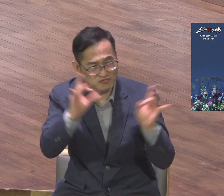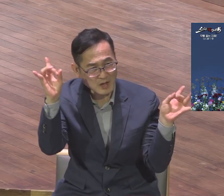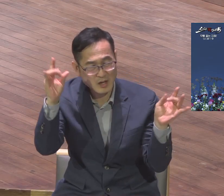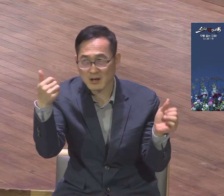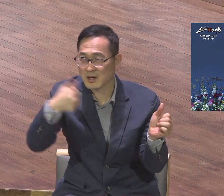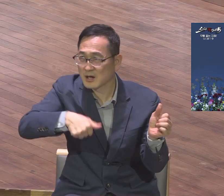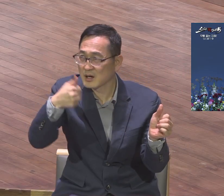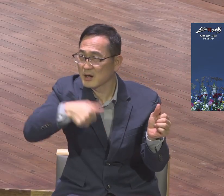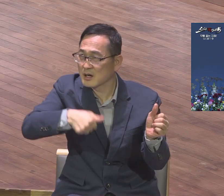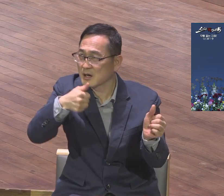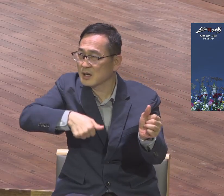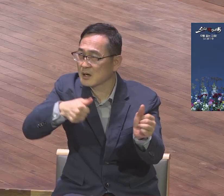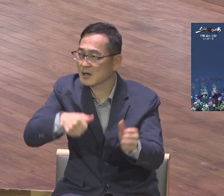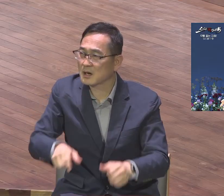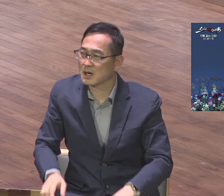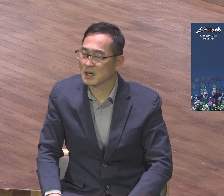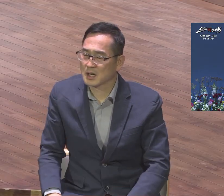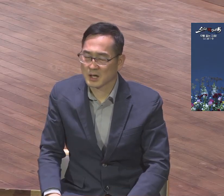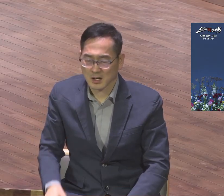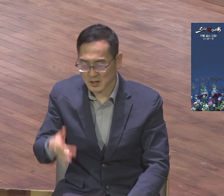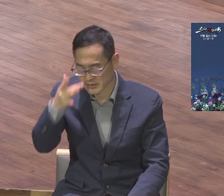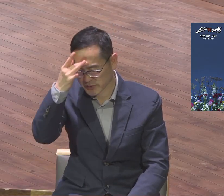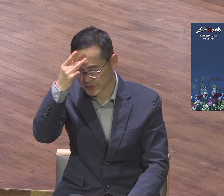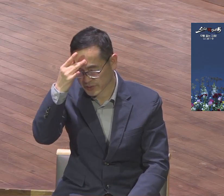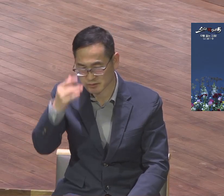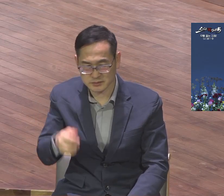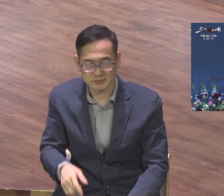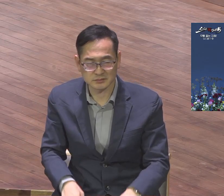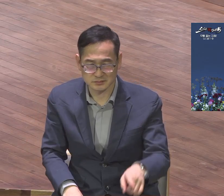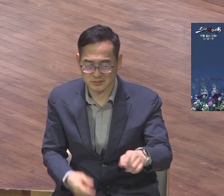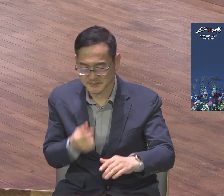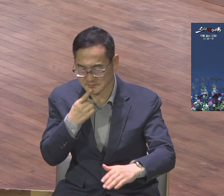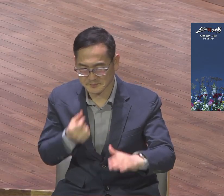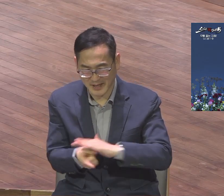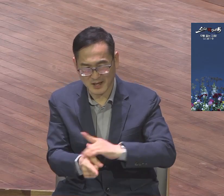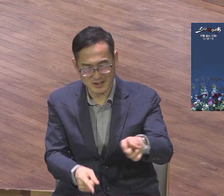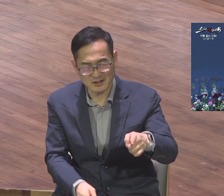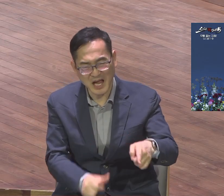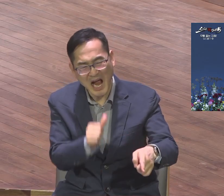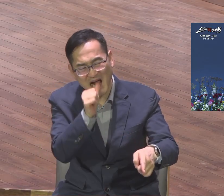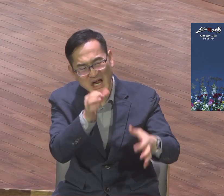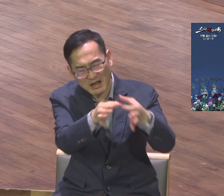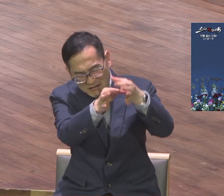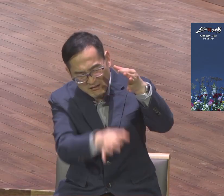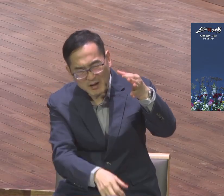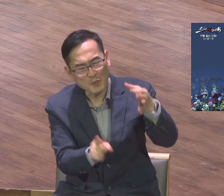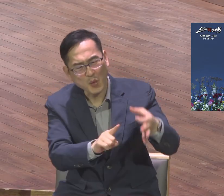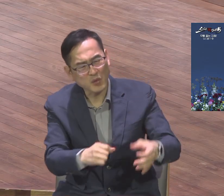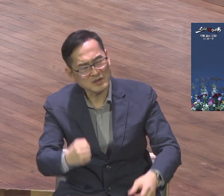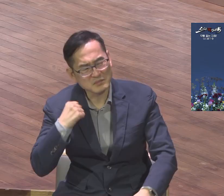노뱀을 우상화했기 때문에 이걸 부숴버렸어. 이거 그냥 노조각이야.